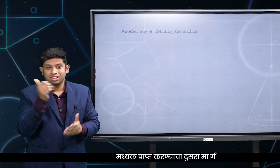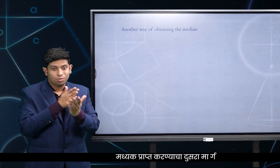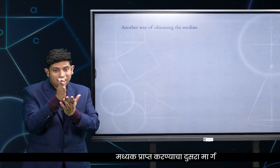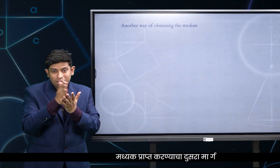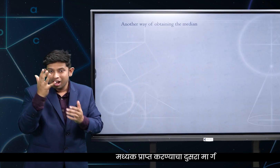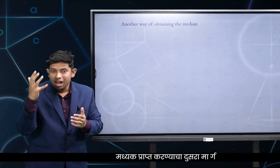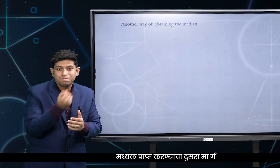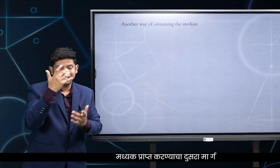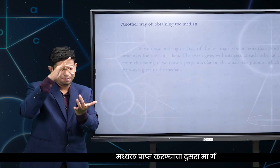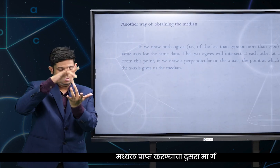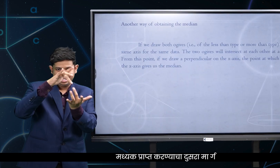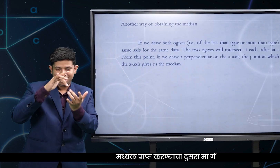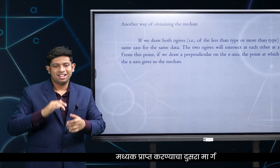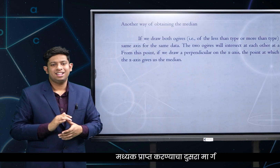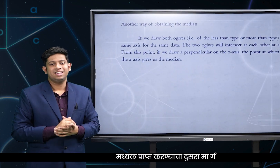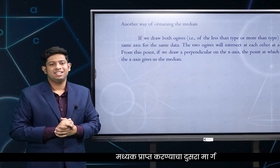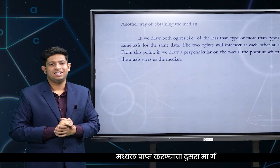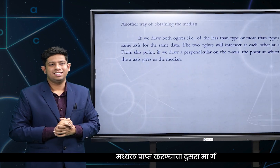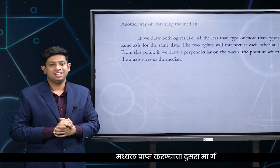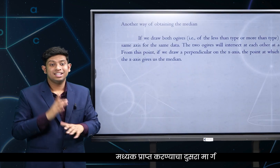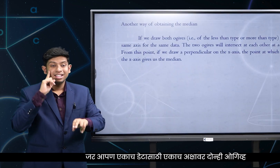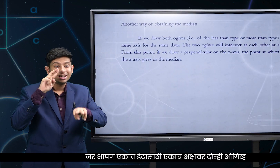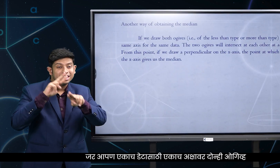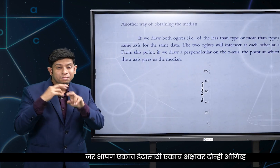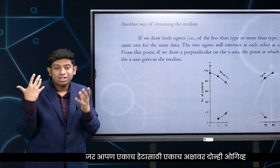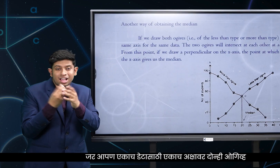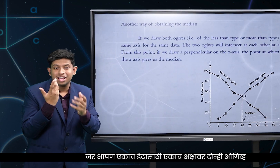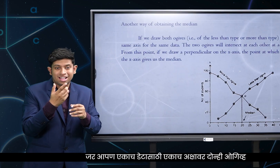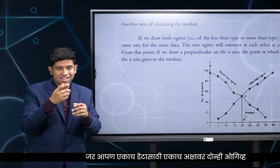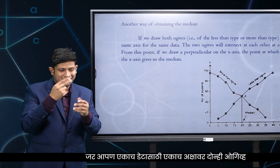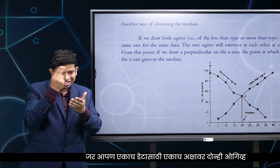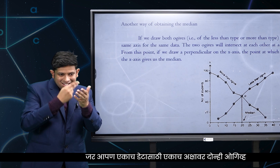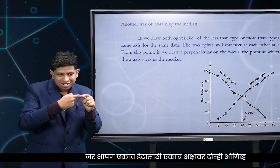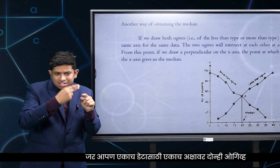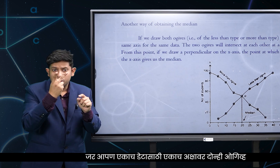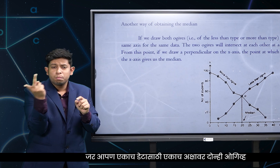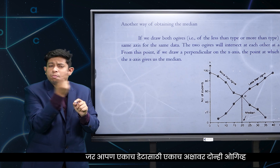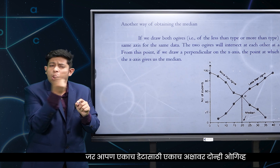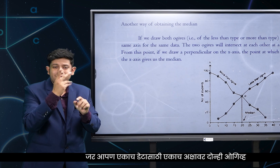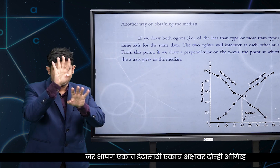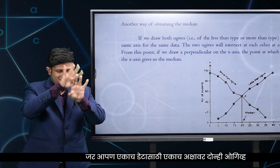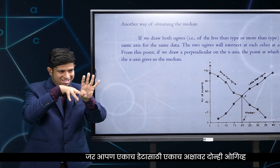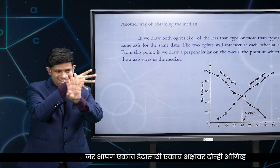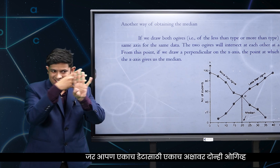मध्यक प्राप्त करण्याचा दुसरा मार्ग म्हणजे जर आपण एकाच डेटासाठी एकाच अक्षावर दोन्ही ऑगिव्हज